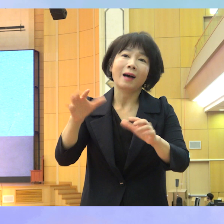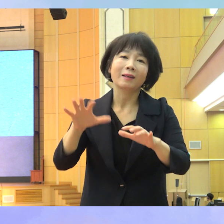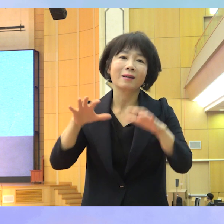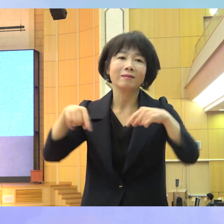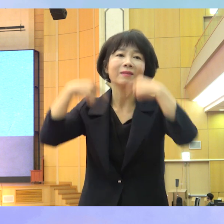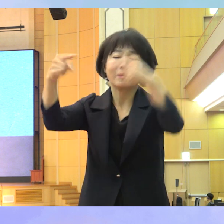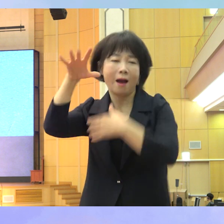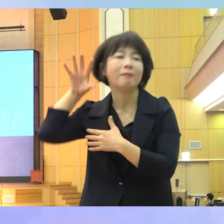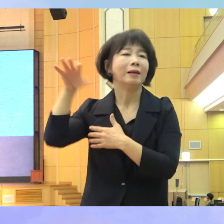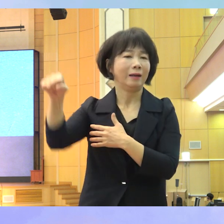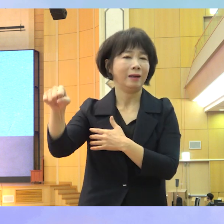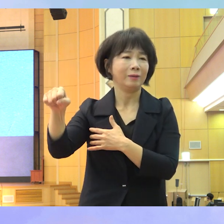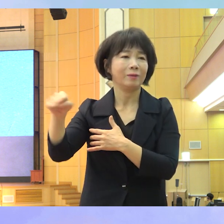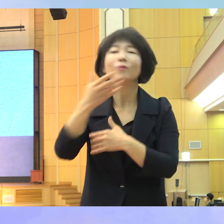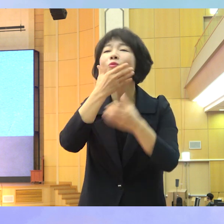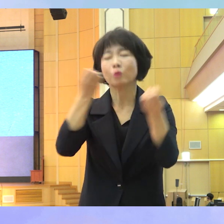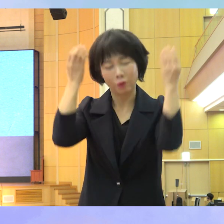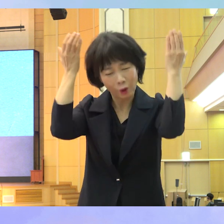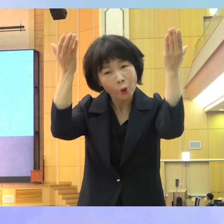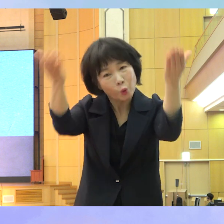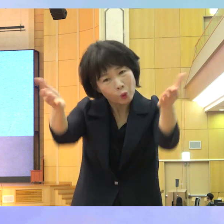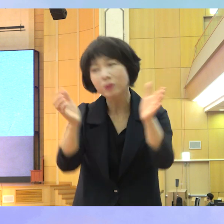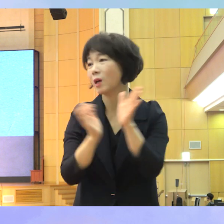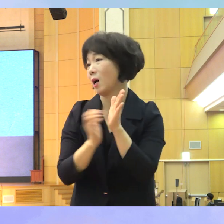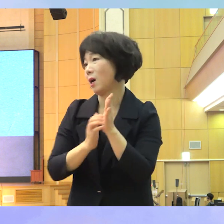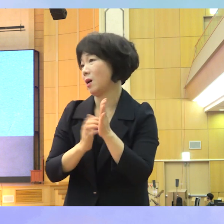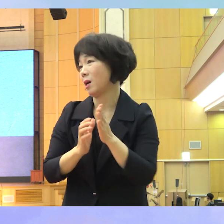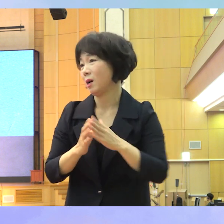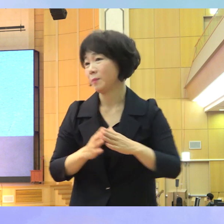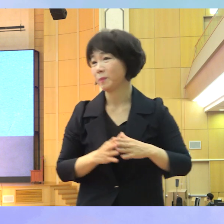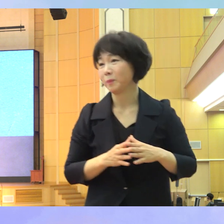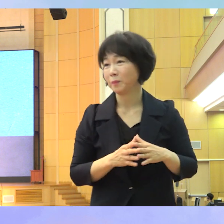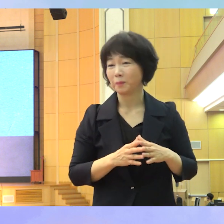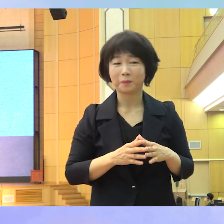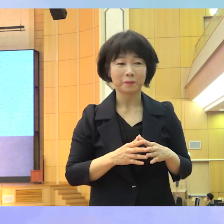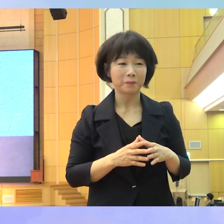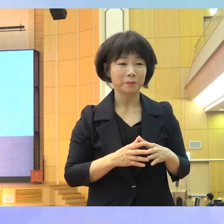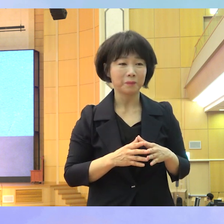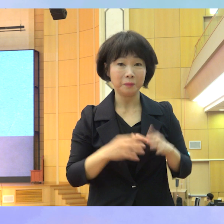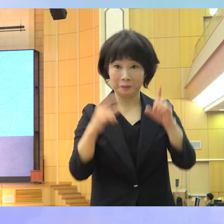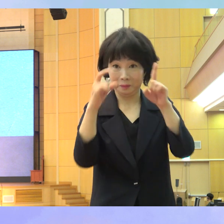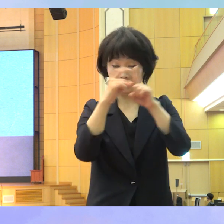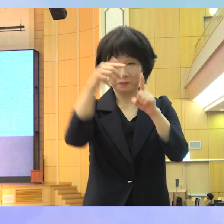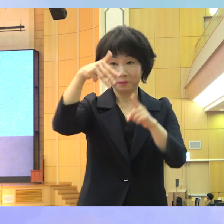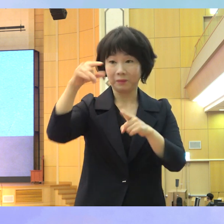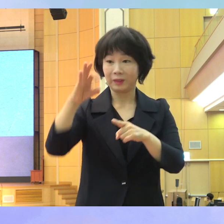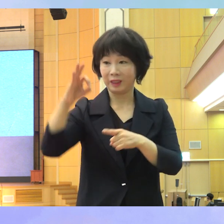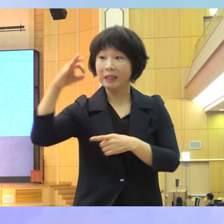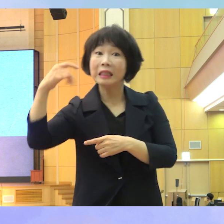우리는 복음이라고 합니다. 이거를 신학적인 용어로 칭의,